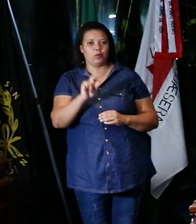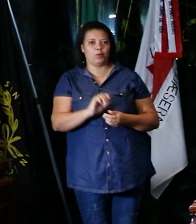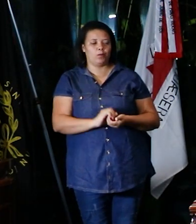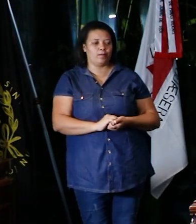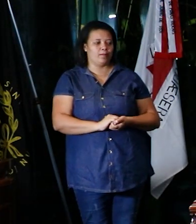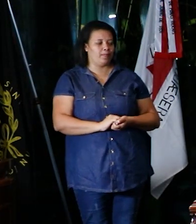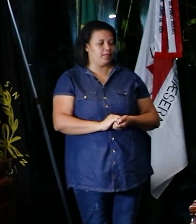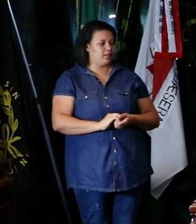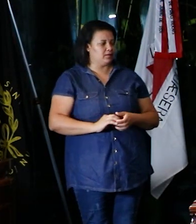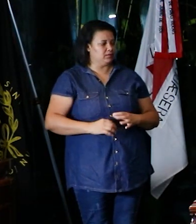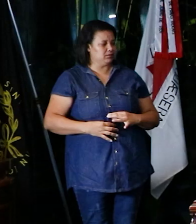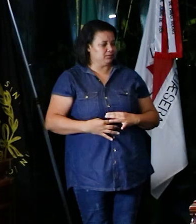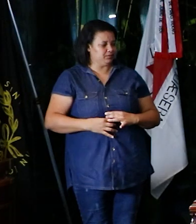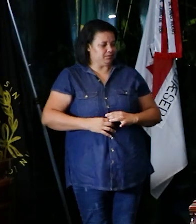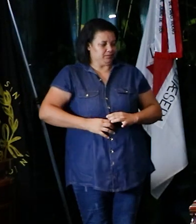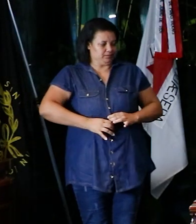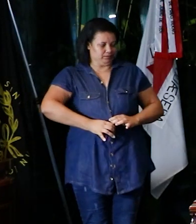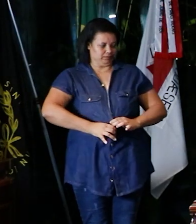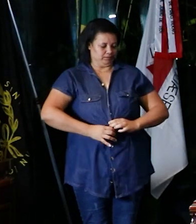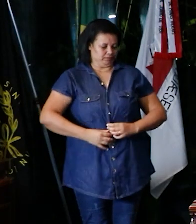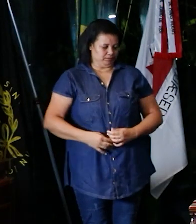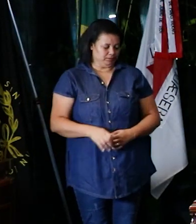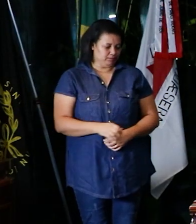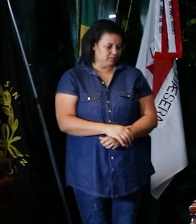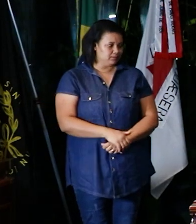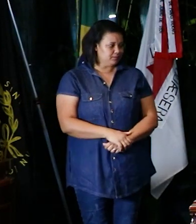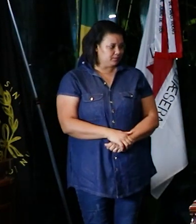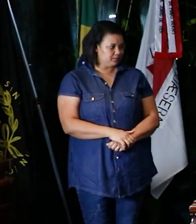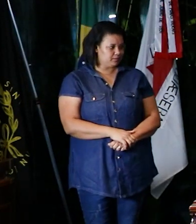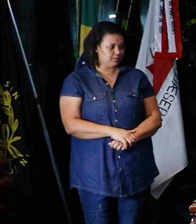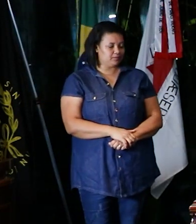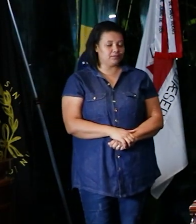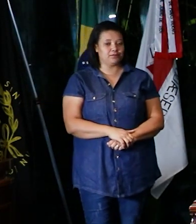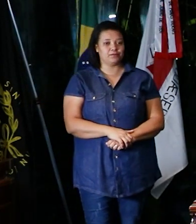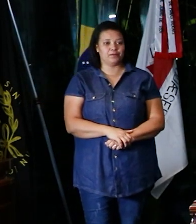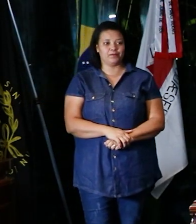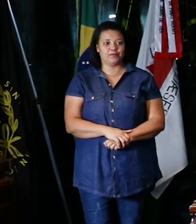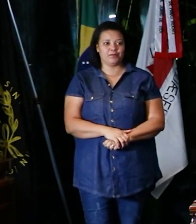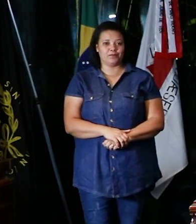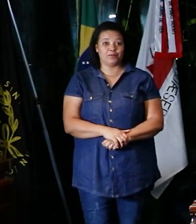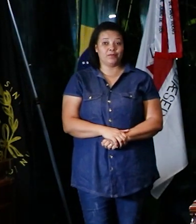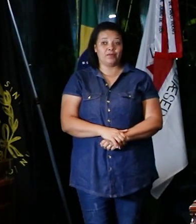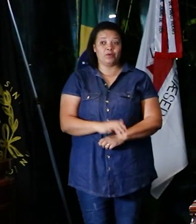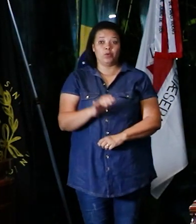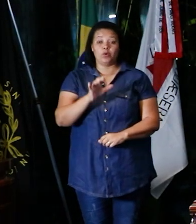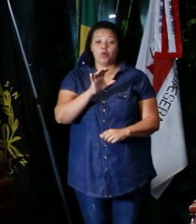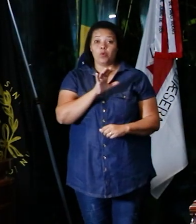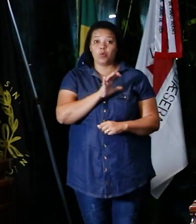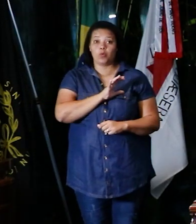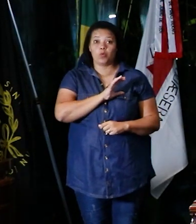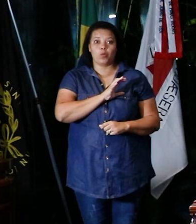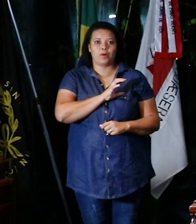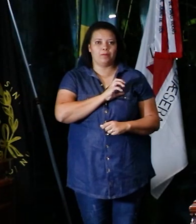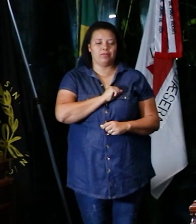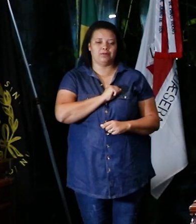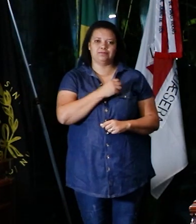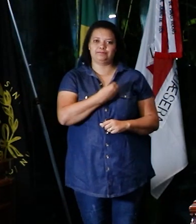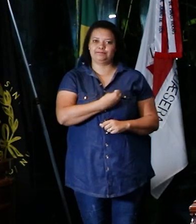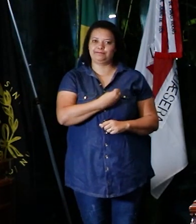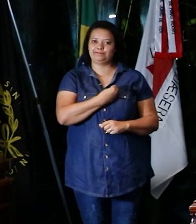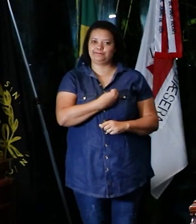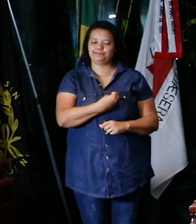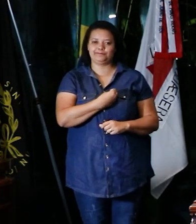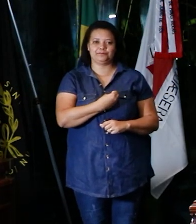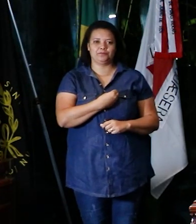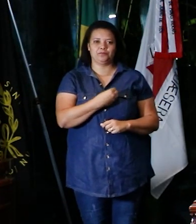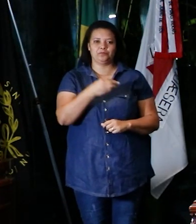Nara Leão, eu te falar mais algo. Bom, e o grande amor da vida dele, que era Mozart. Mas